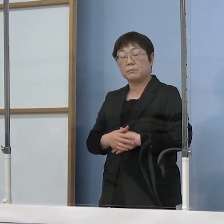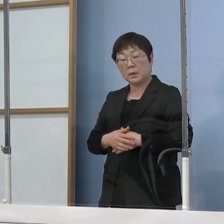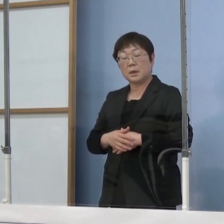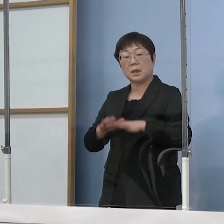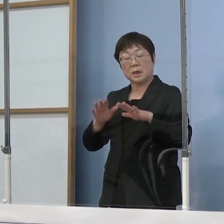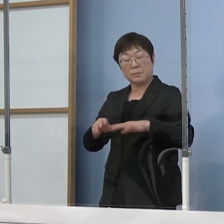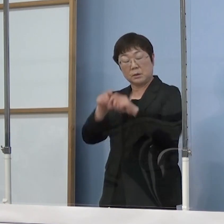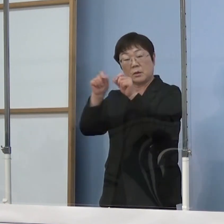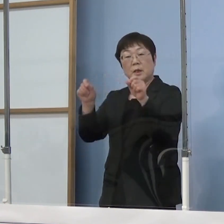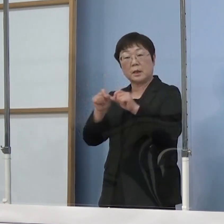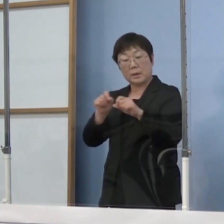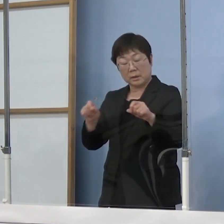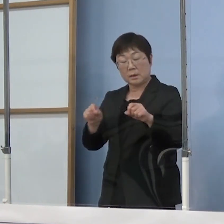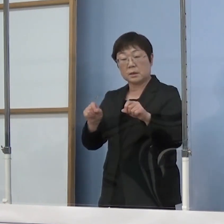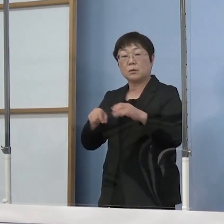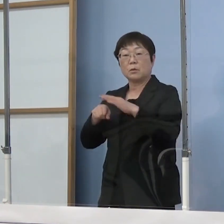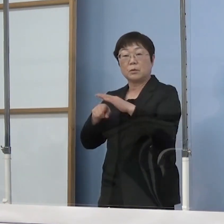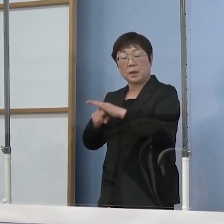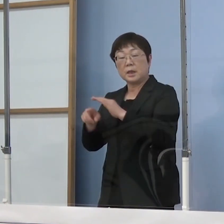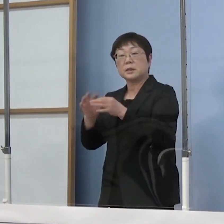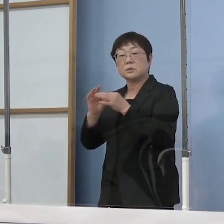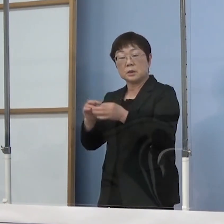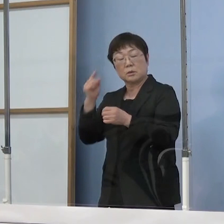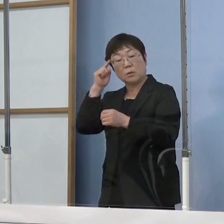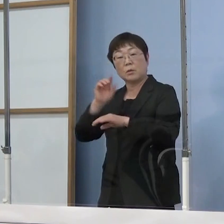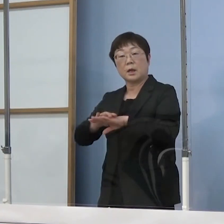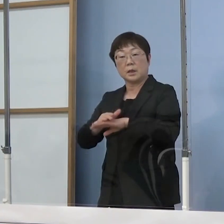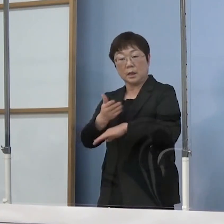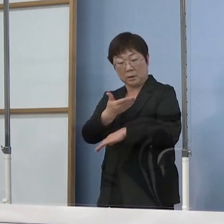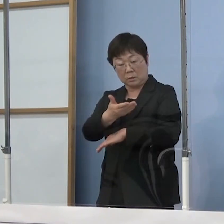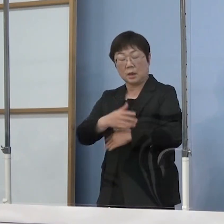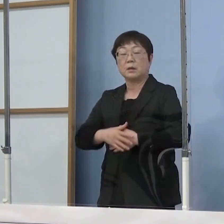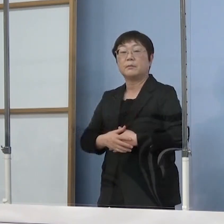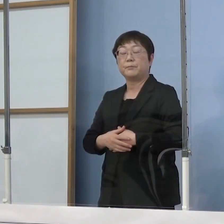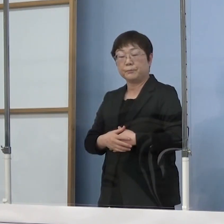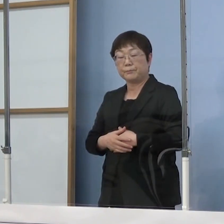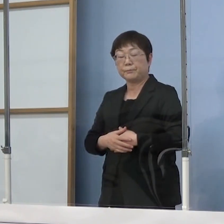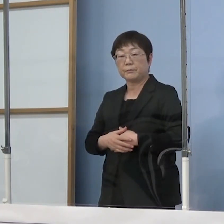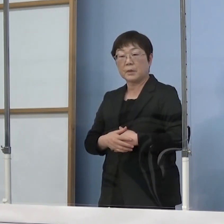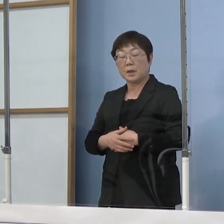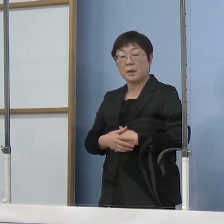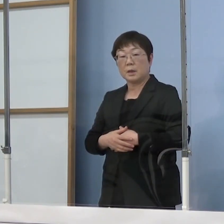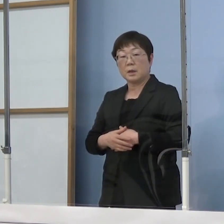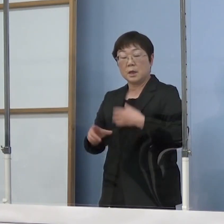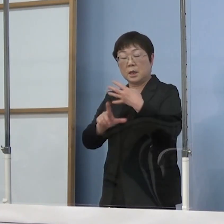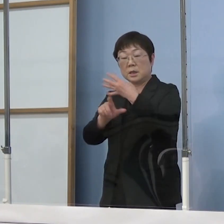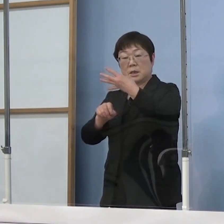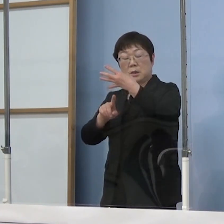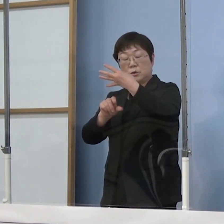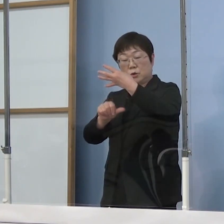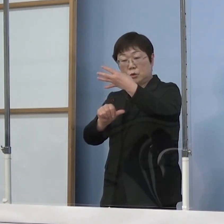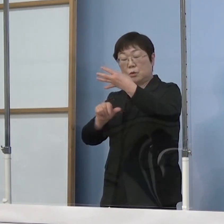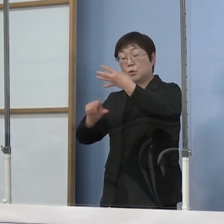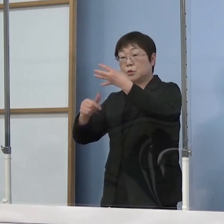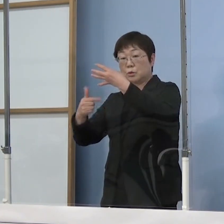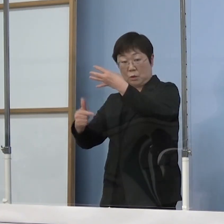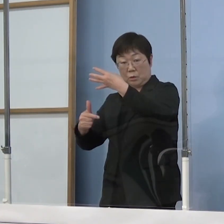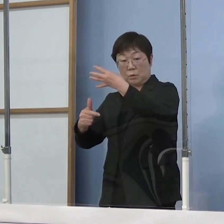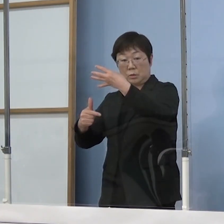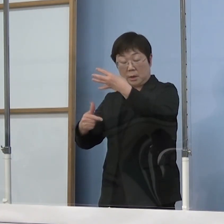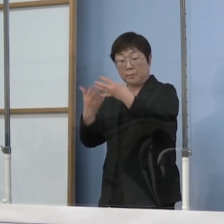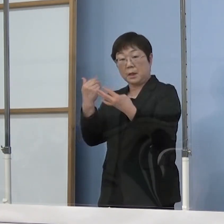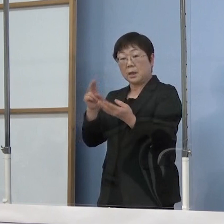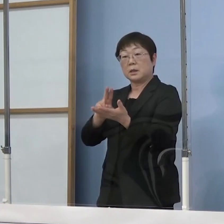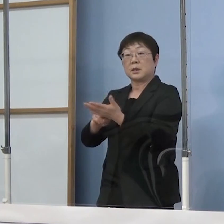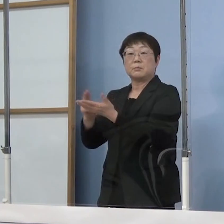う思いますか？はい、 まあ、確かに4月の16日から、まあ、まず聖火リレーが4月の15、16、これはもう決まってい